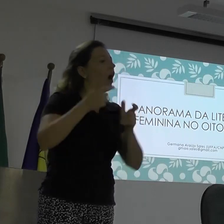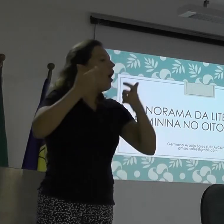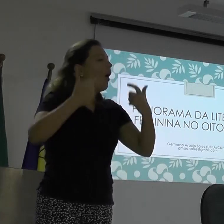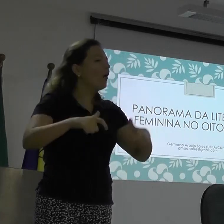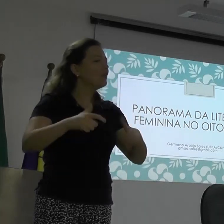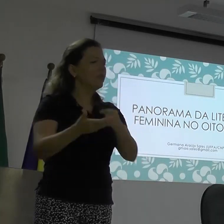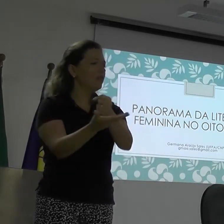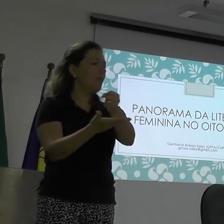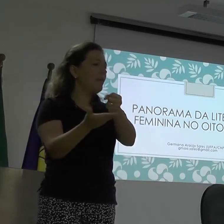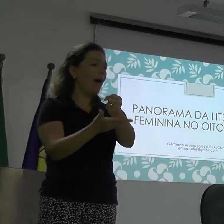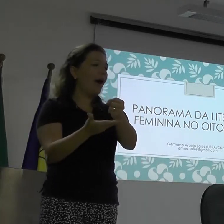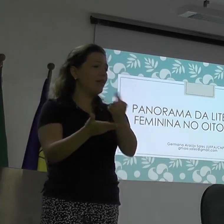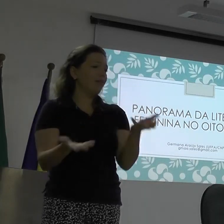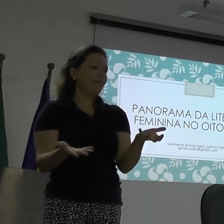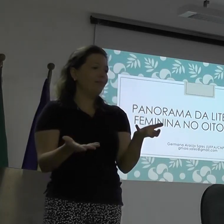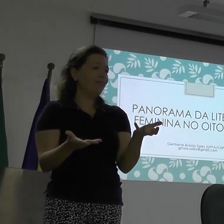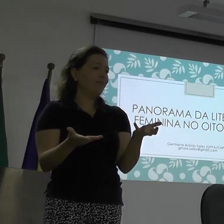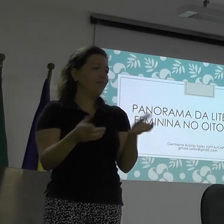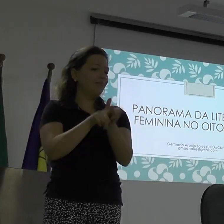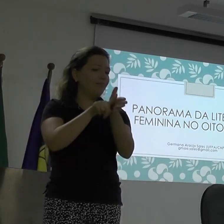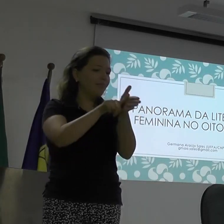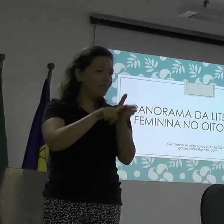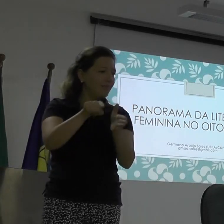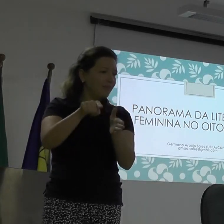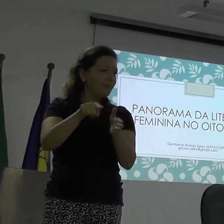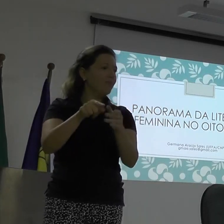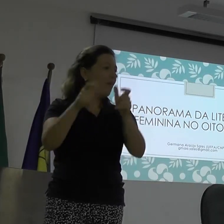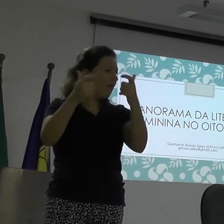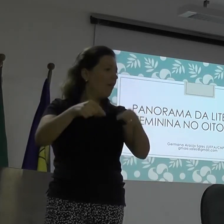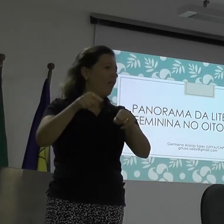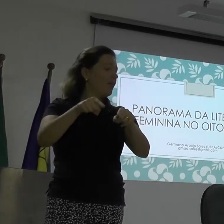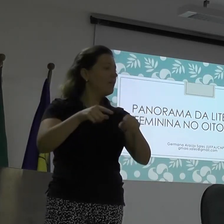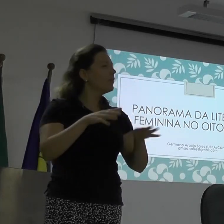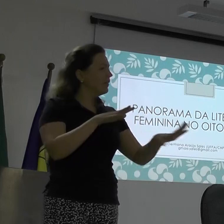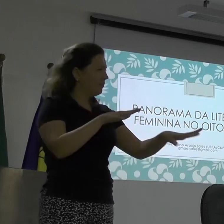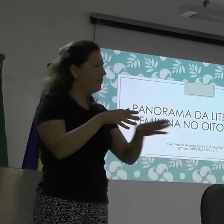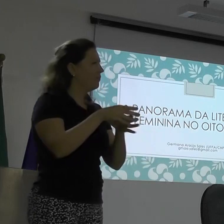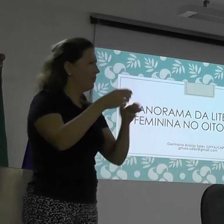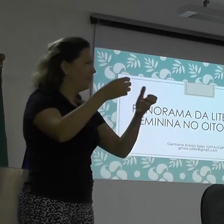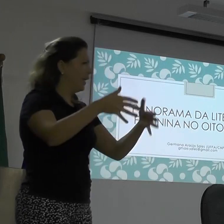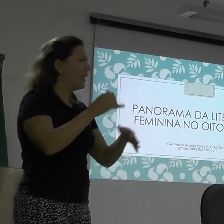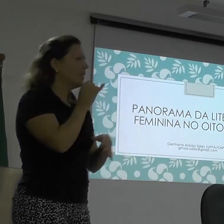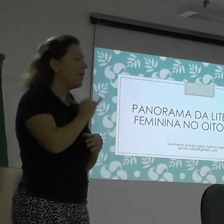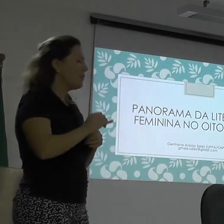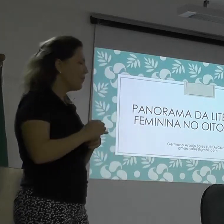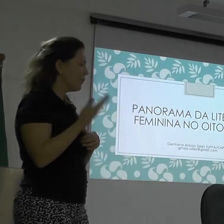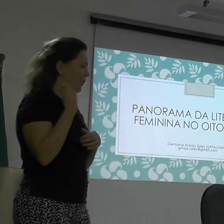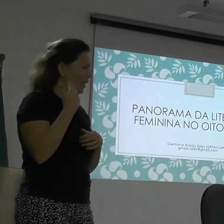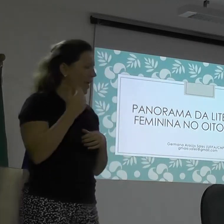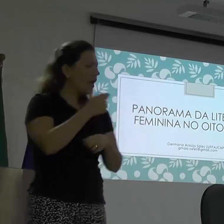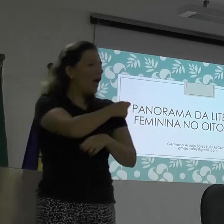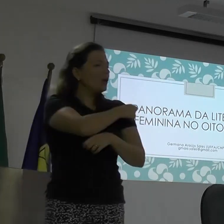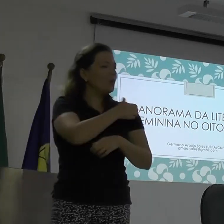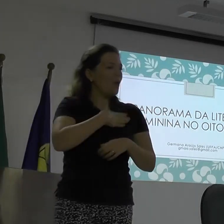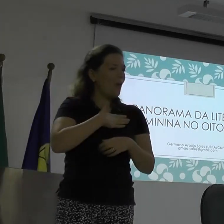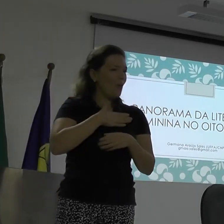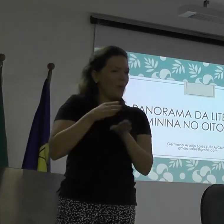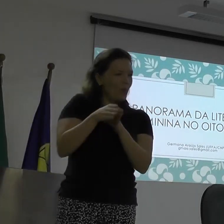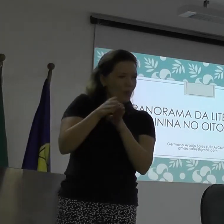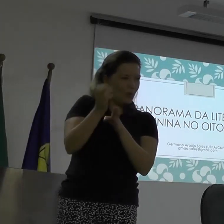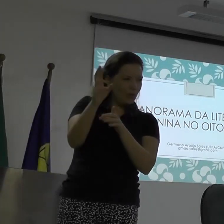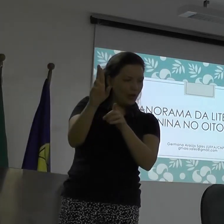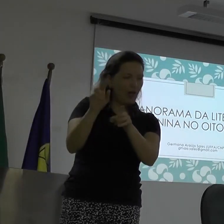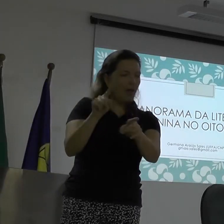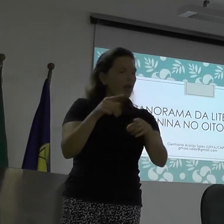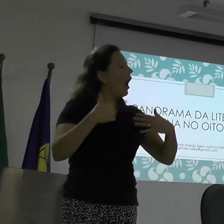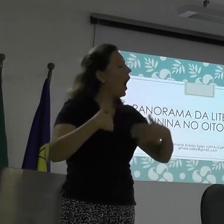primárias. Só para vocês terem uma ideia, eu tive um aluno de doutorado que ele botou na cabeça que ele queria